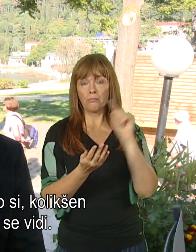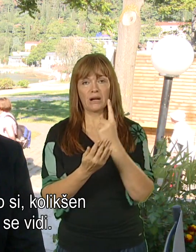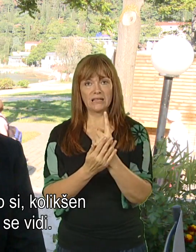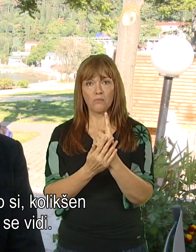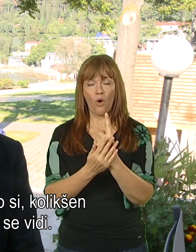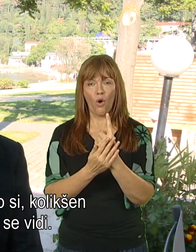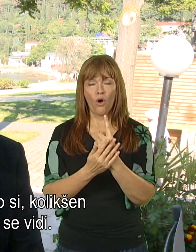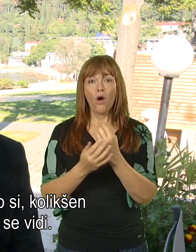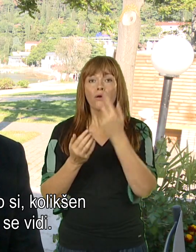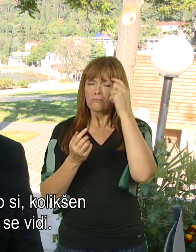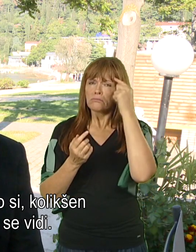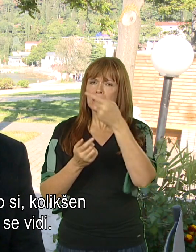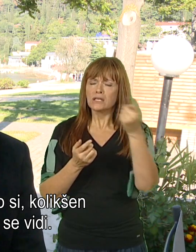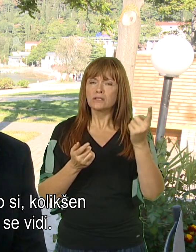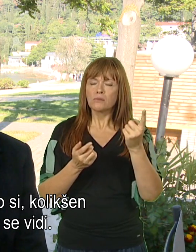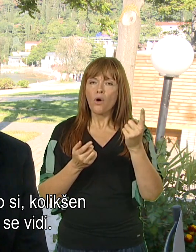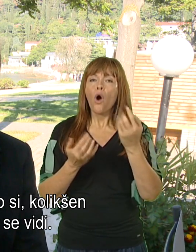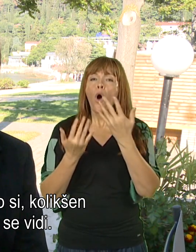kar zamislimo si,